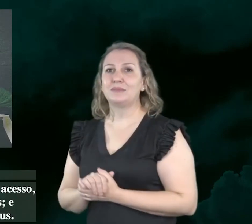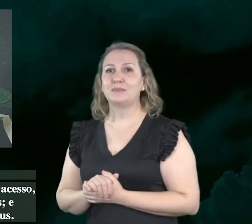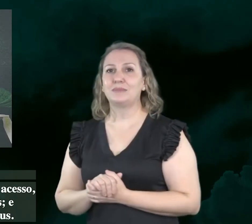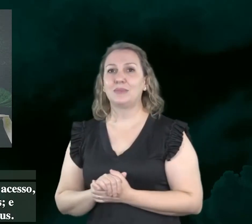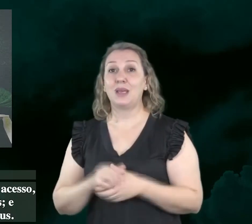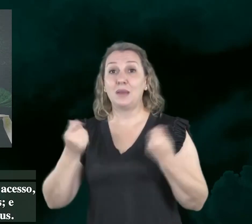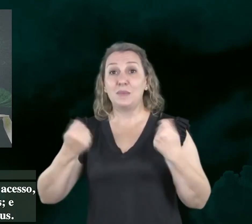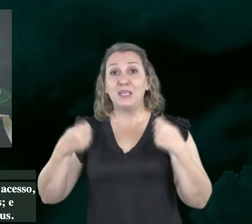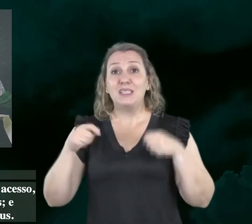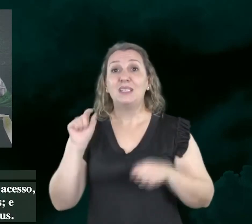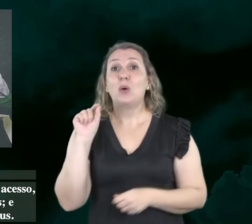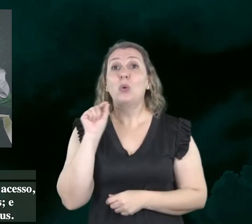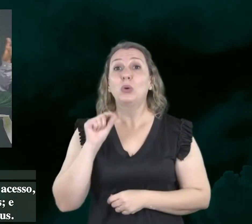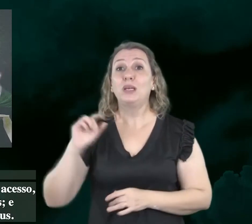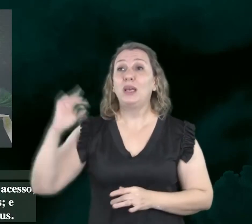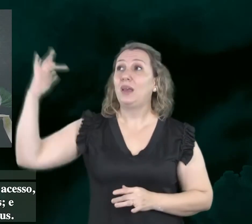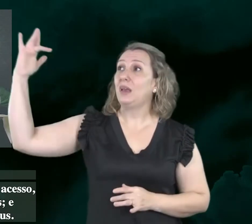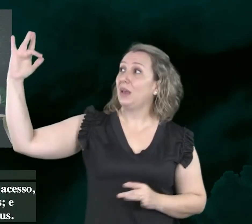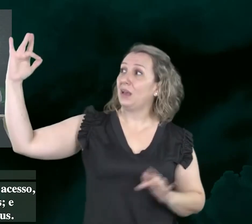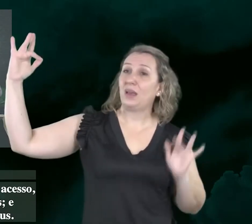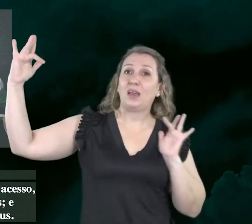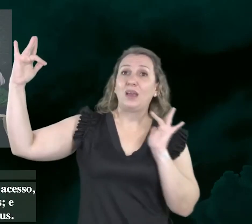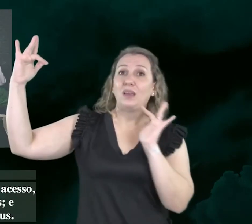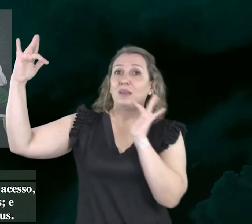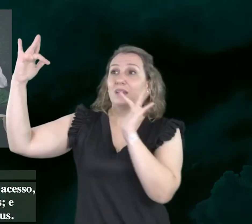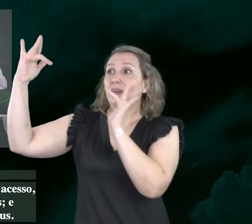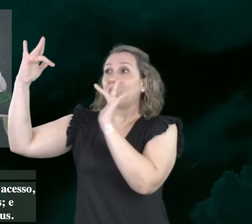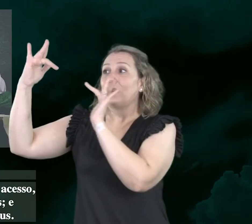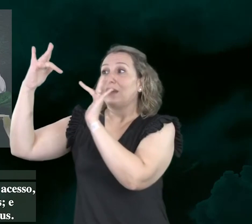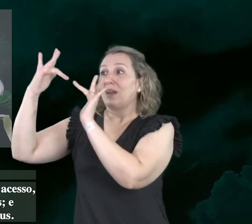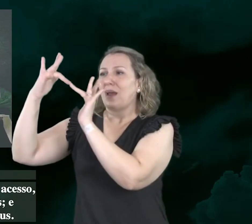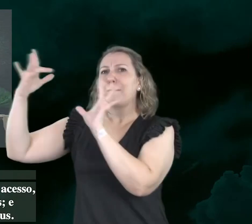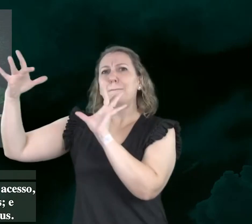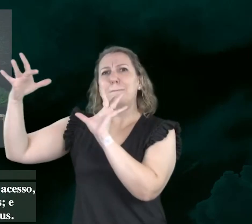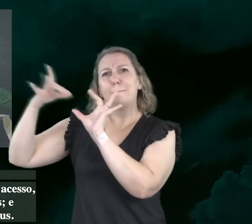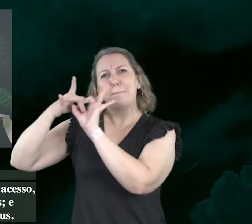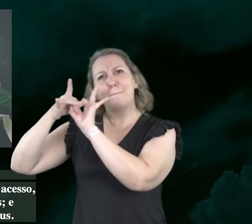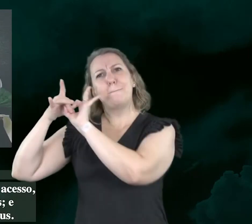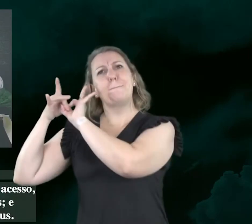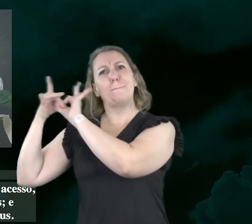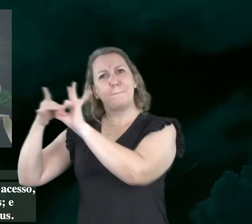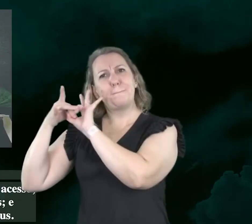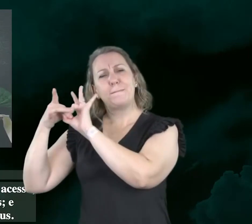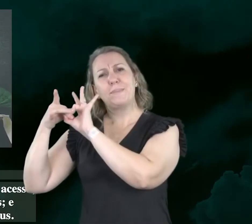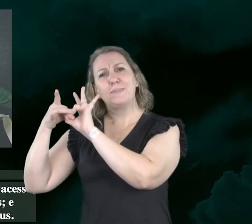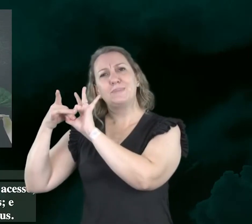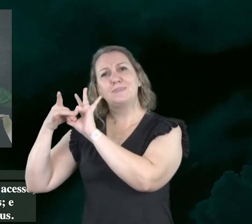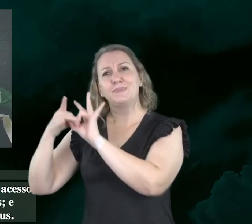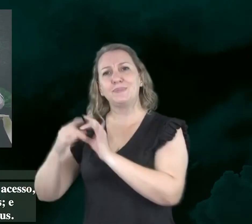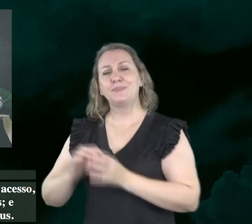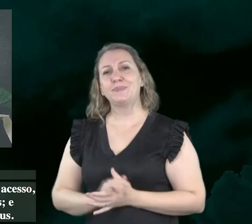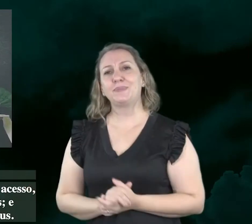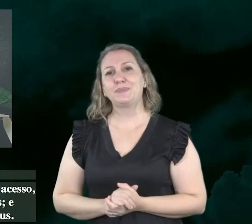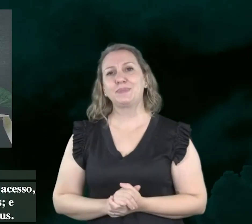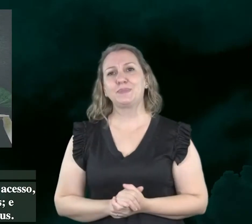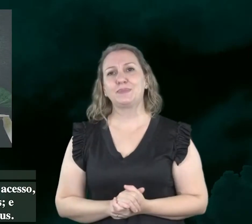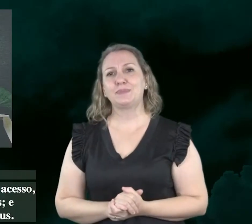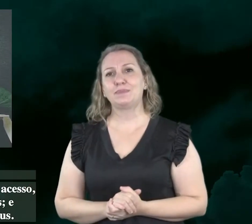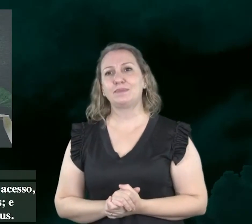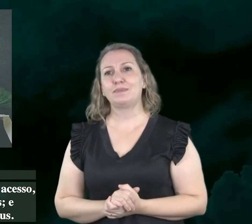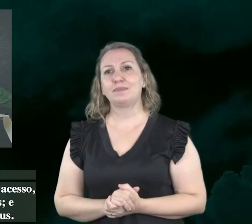conectado, não é fazer uma conexão e sair, precisa se manter firme, manter conectado, né? E